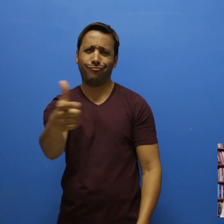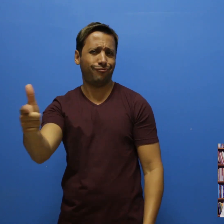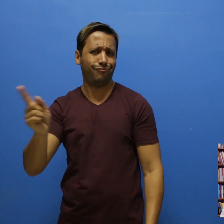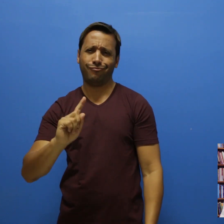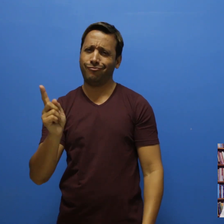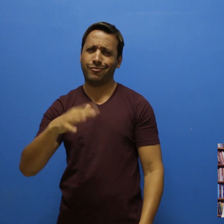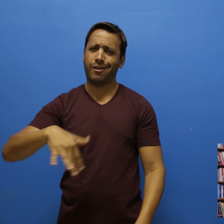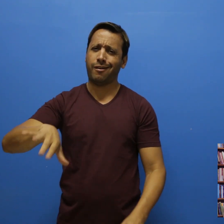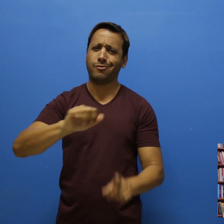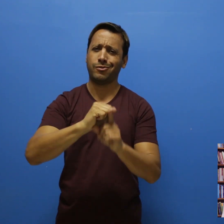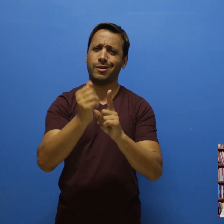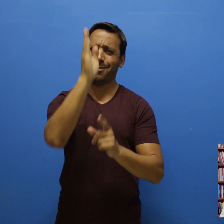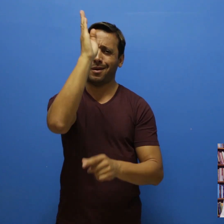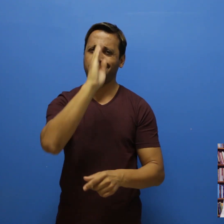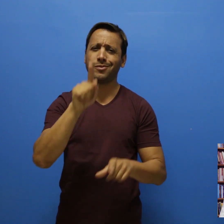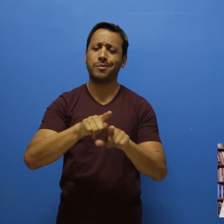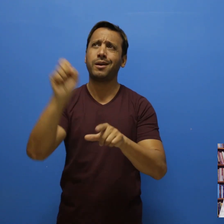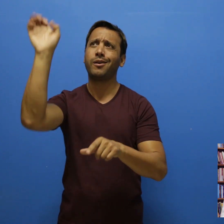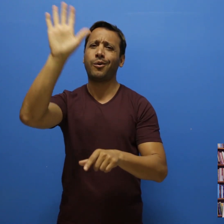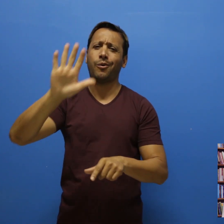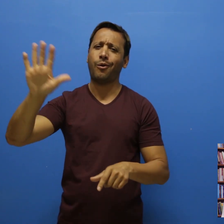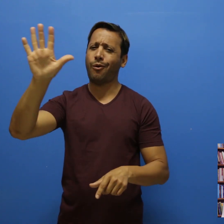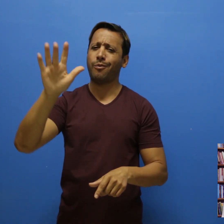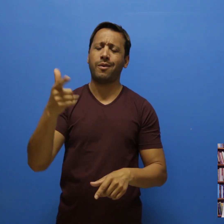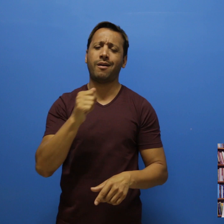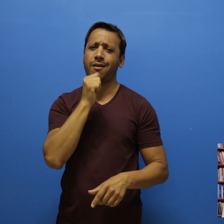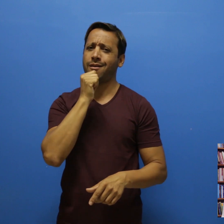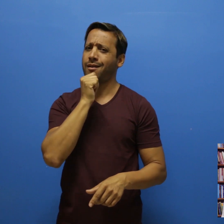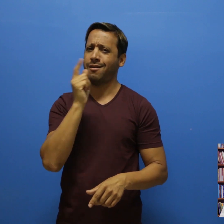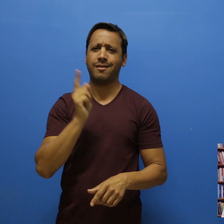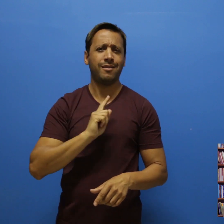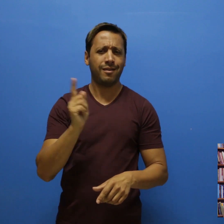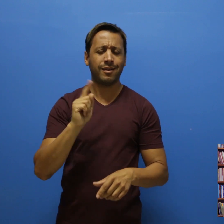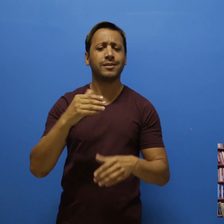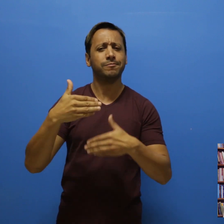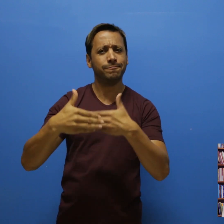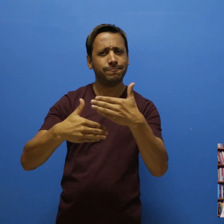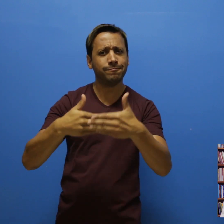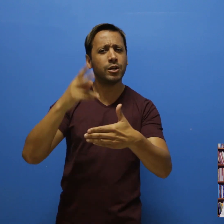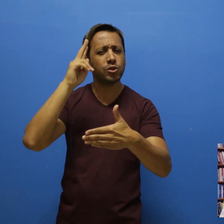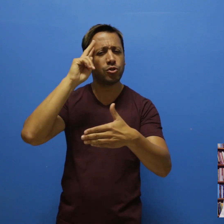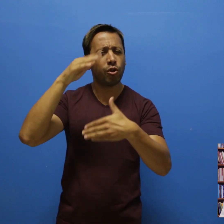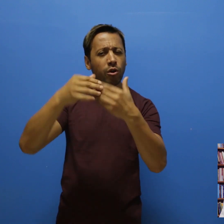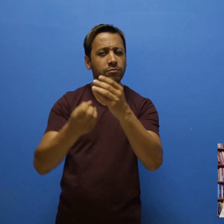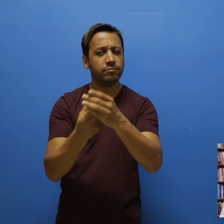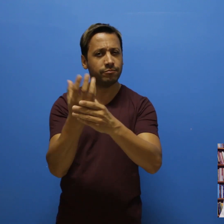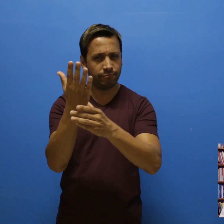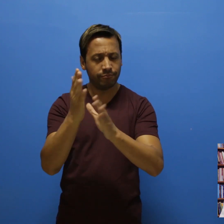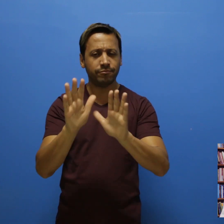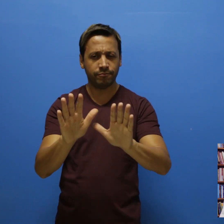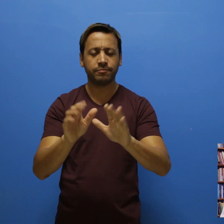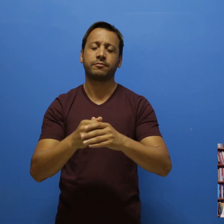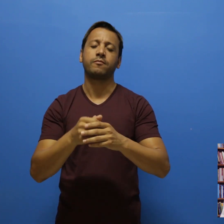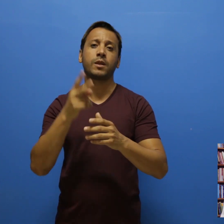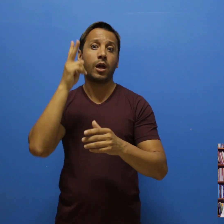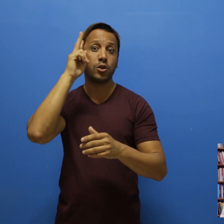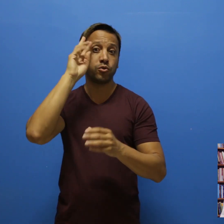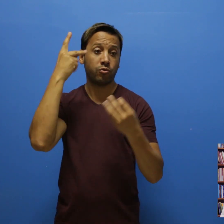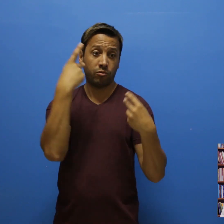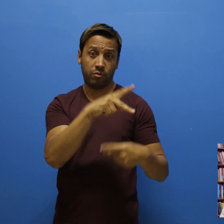na Europa isso ainda era um processo histórico em construção. A história republicana brasileira, ela